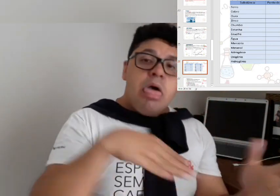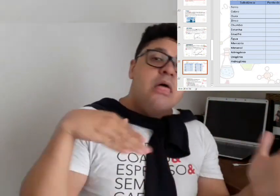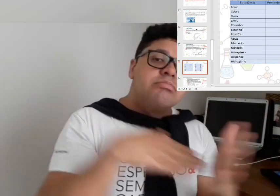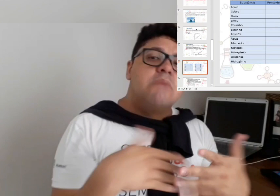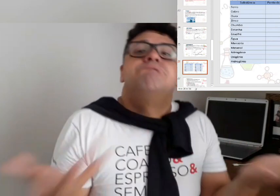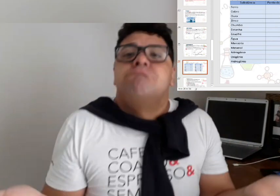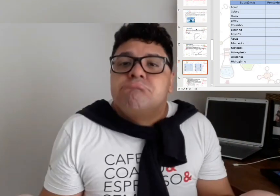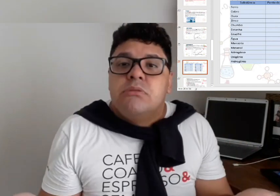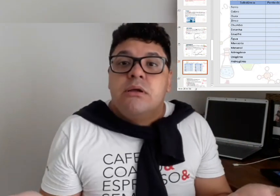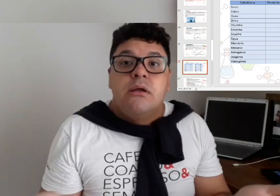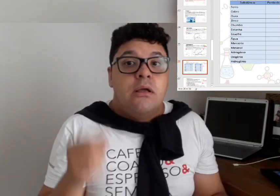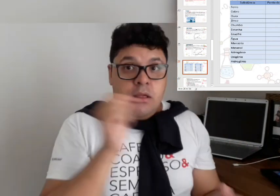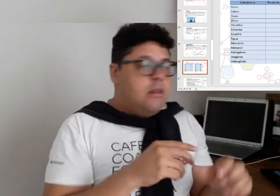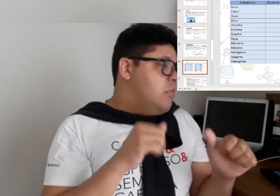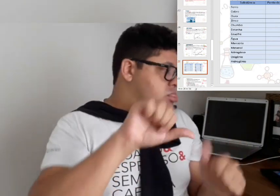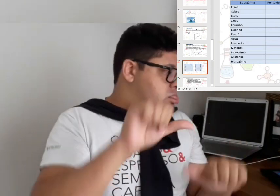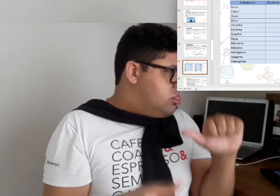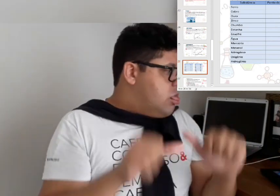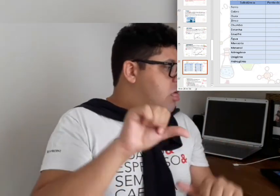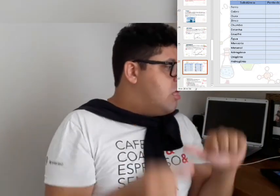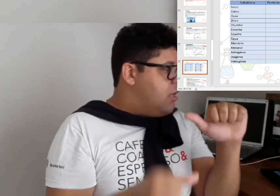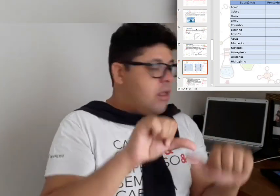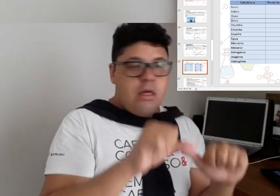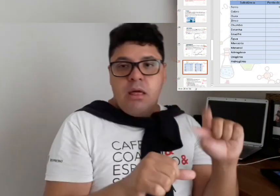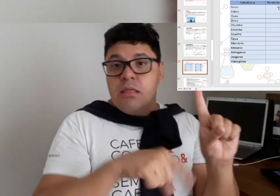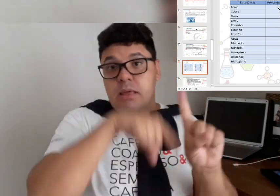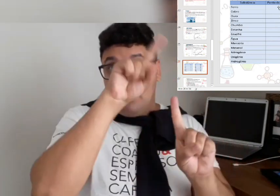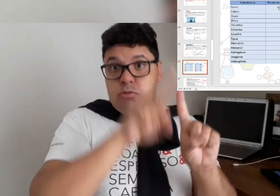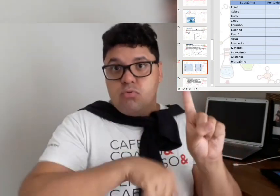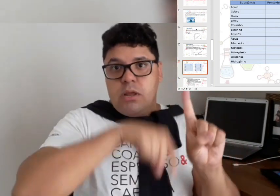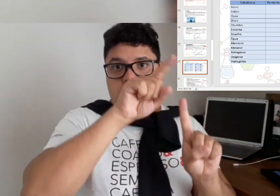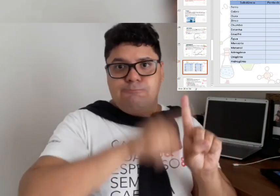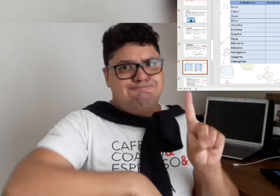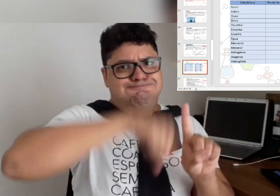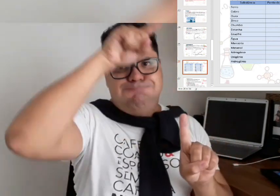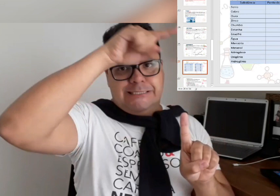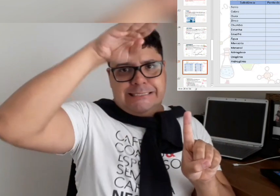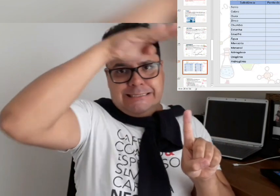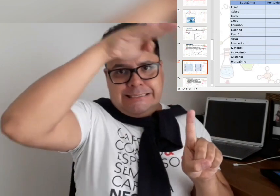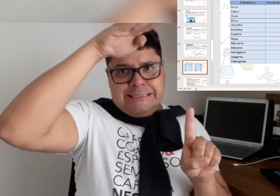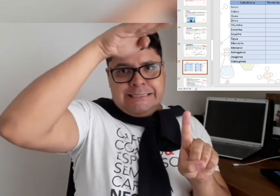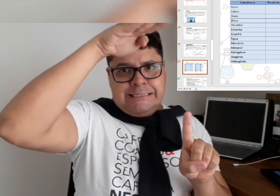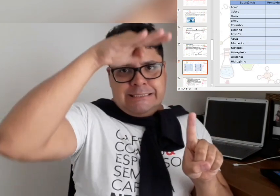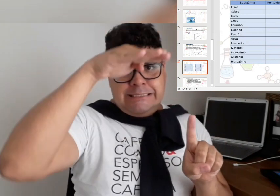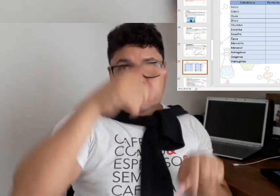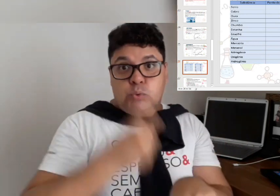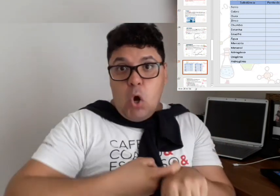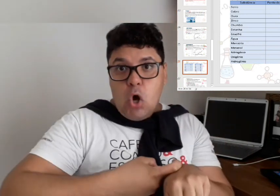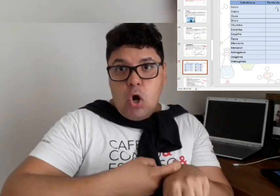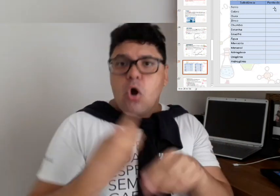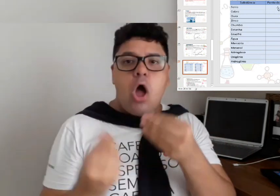estado líquido? Bom, no estado sólido ela só vai ficar se a gente parar de aquecer, né? E deixar a temperatura abaixo